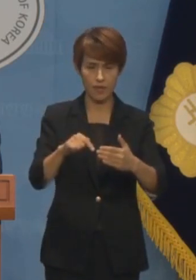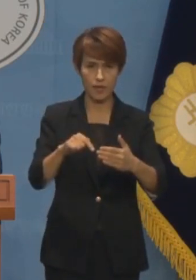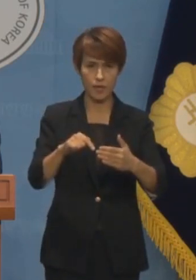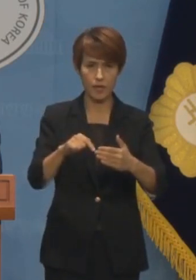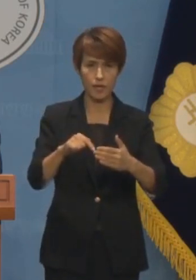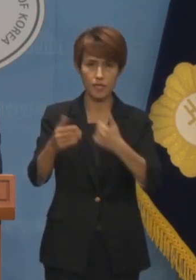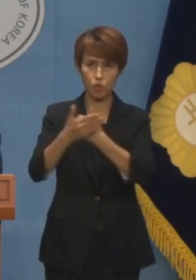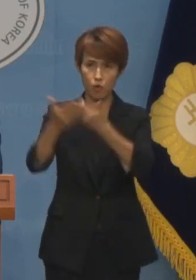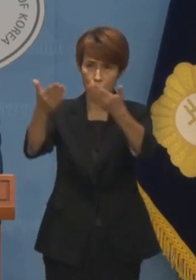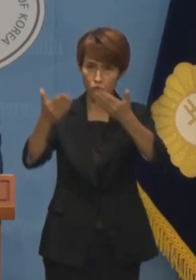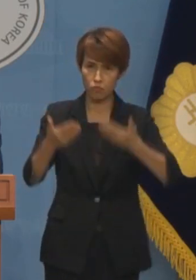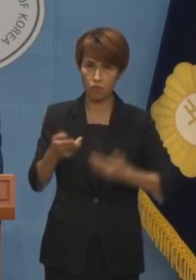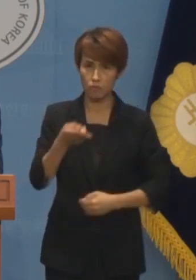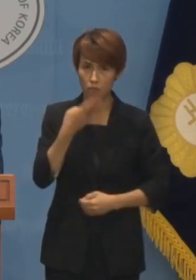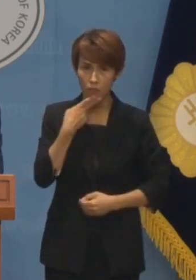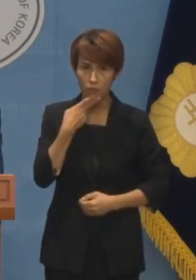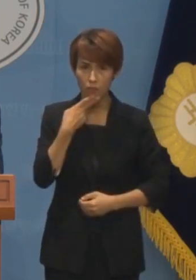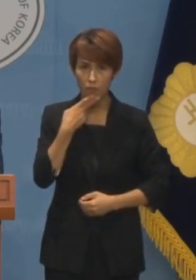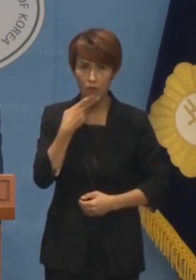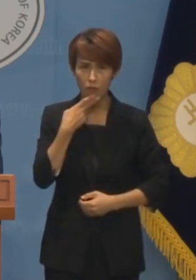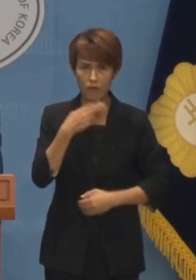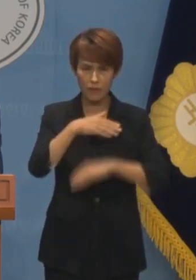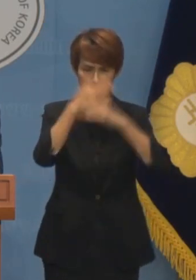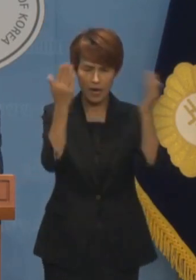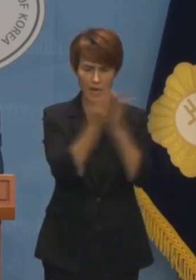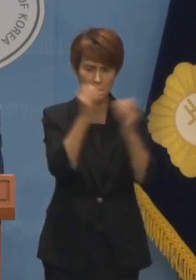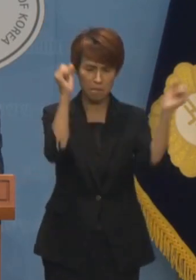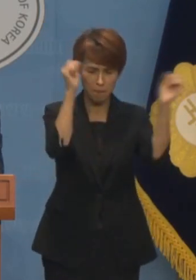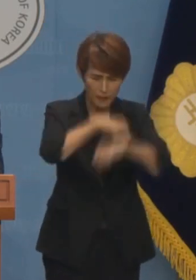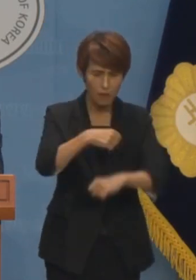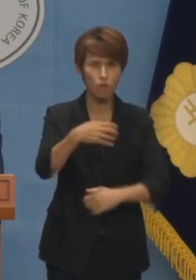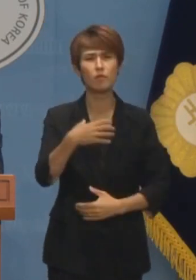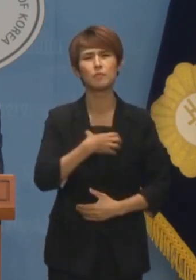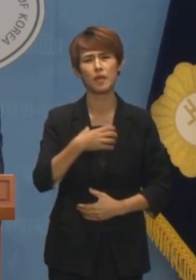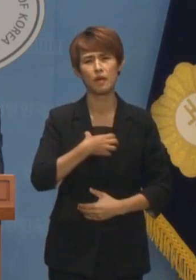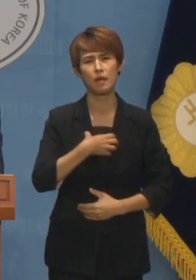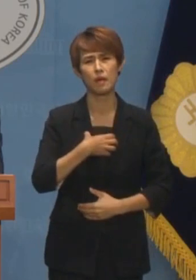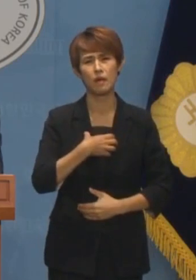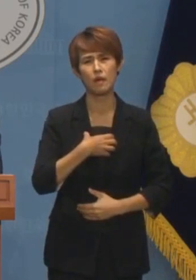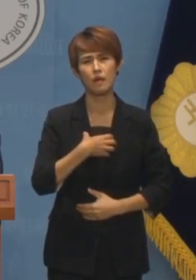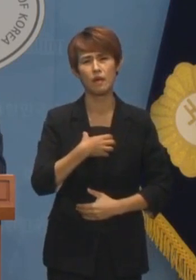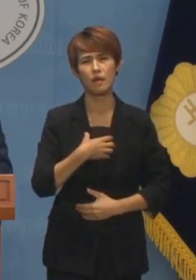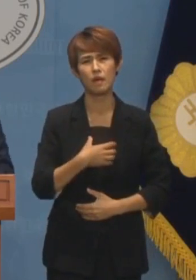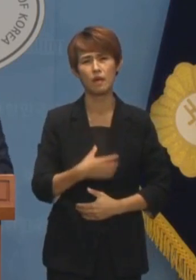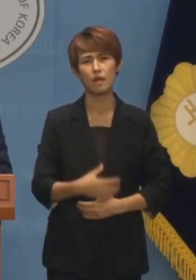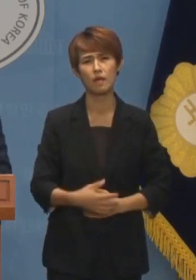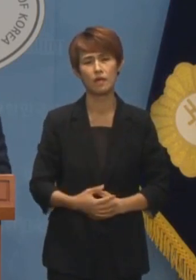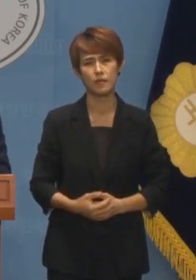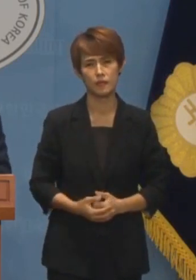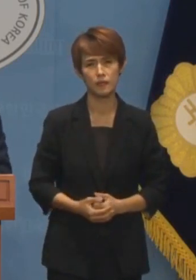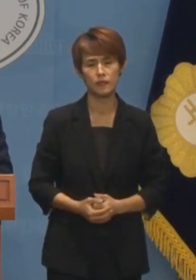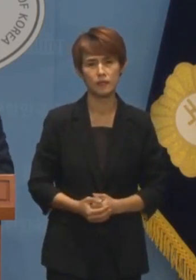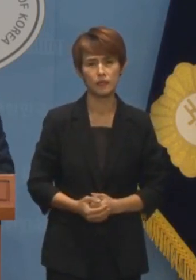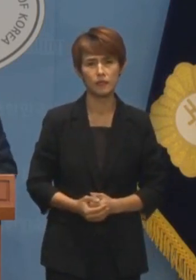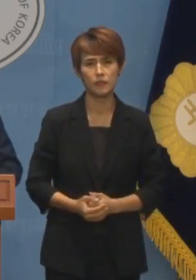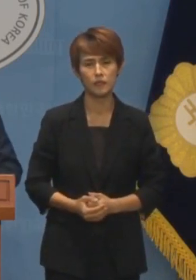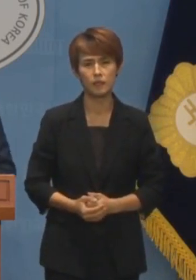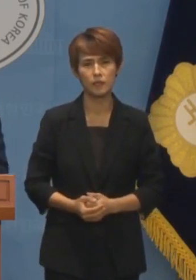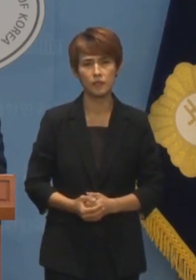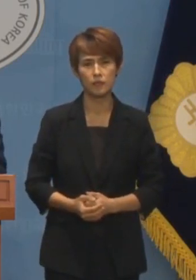대책이 없으면 모두 파산할 가능성이 높다고 성토했습니다.